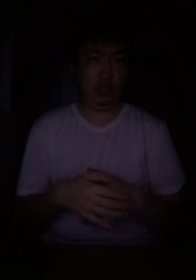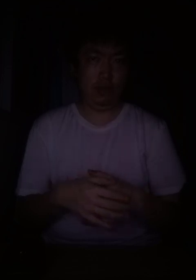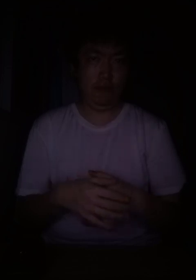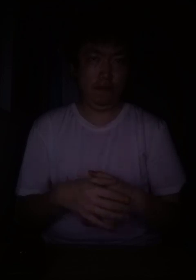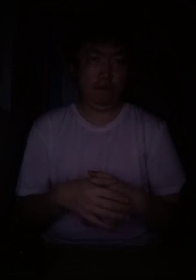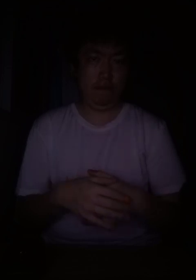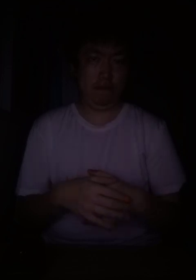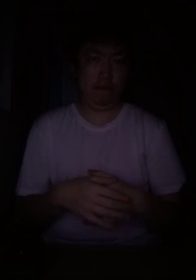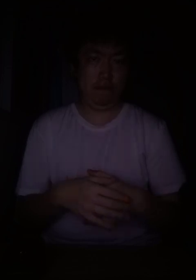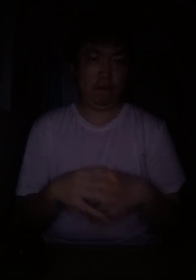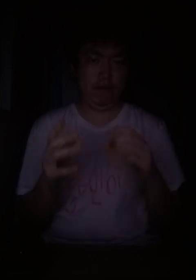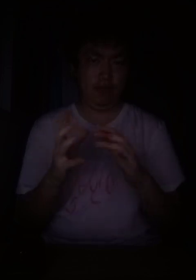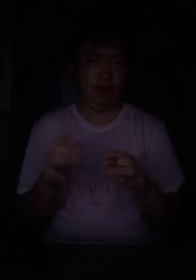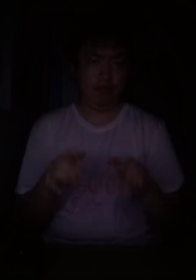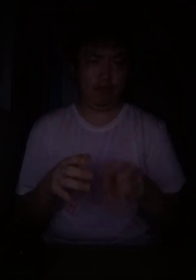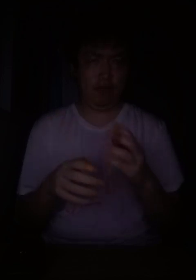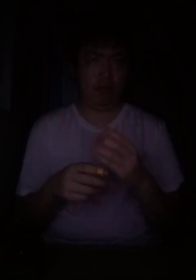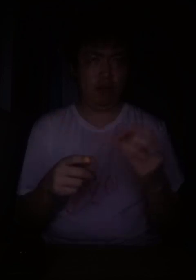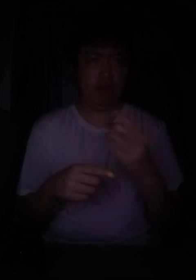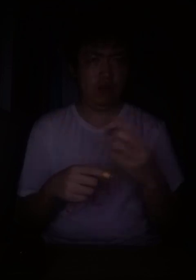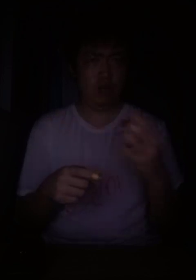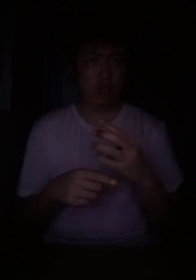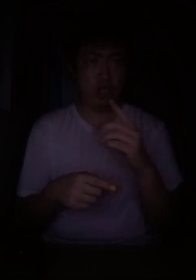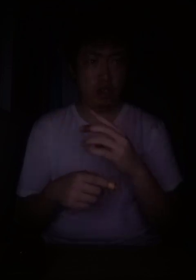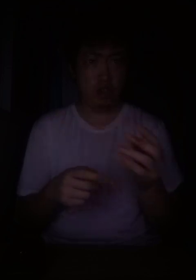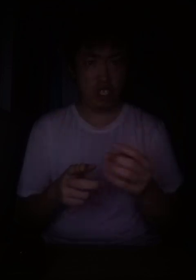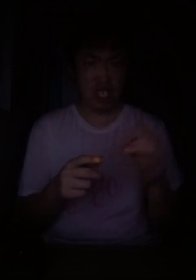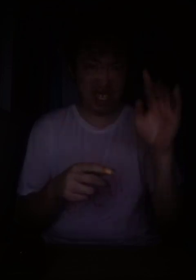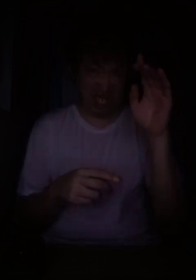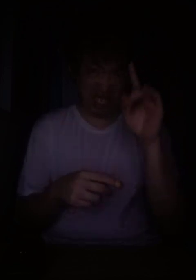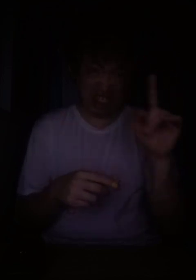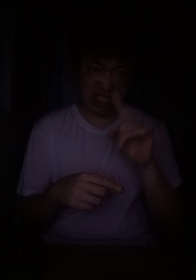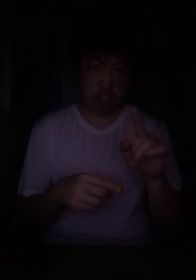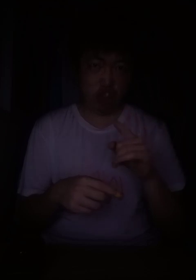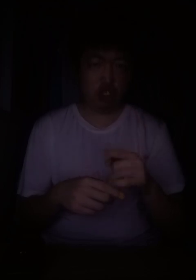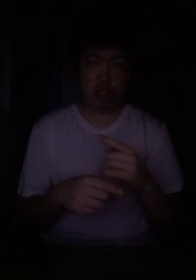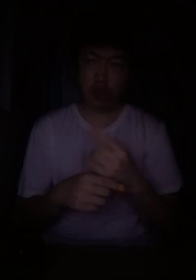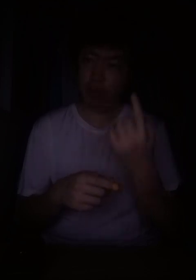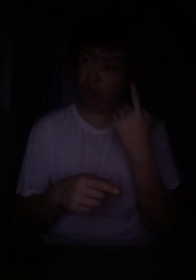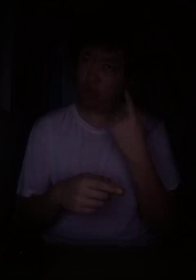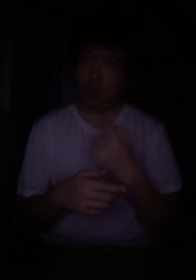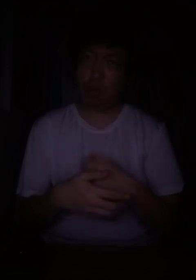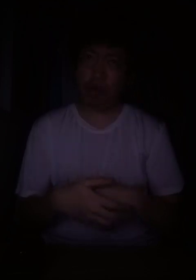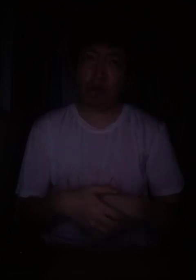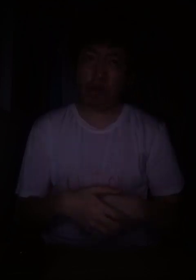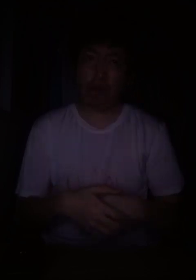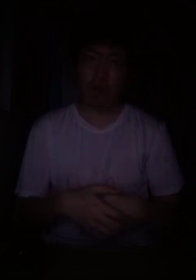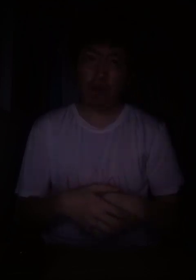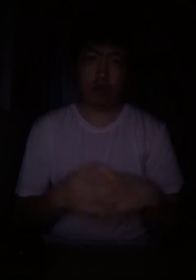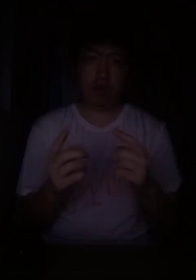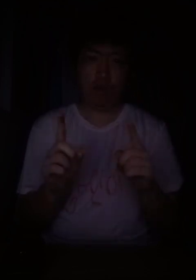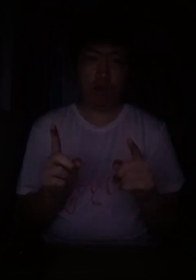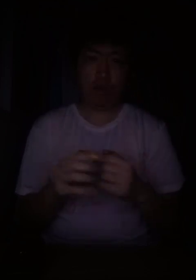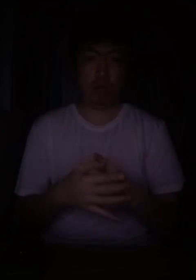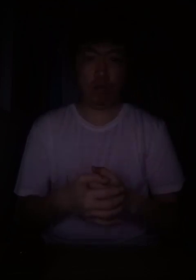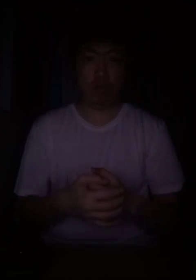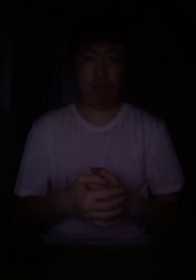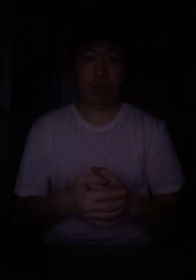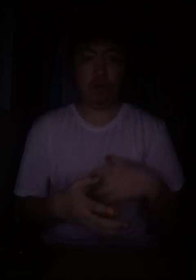했습니다만 수집 도중에 그 원래 견주가 개 주인, 화랑이 주인한테 연락이 왔다고. 네, 그렇습니다. 또 뭡니까? 변호사를